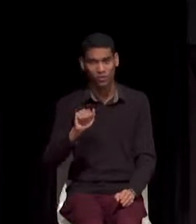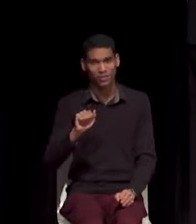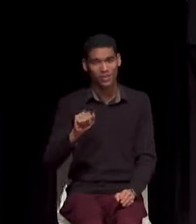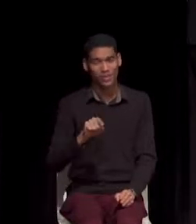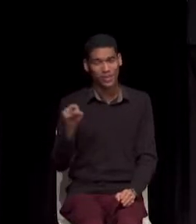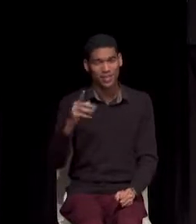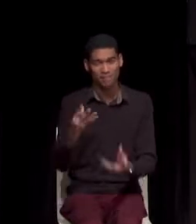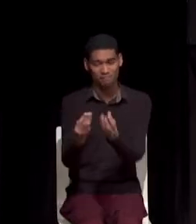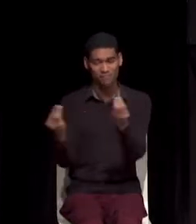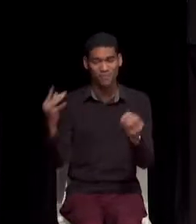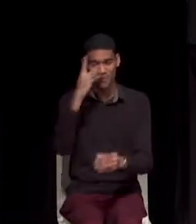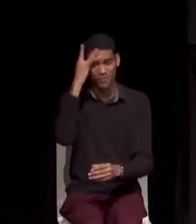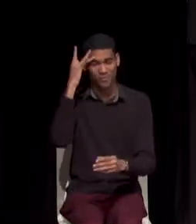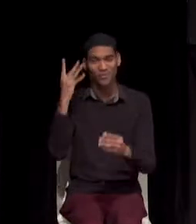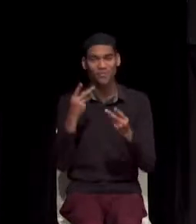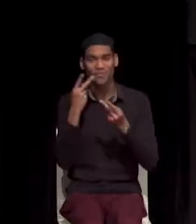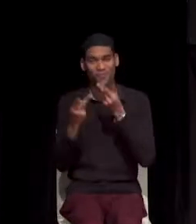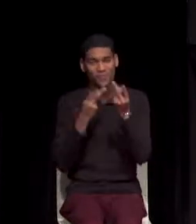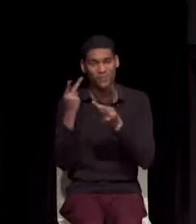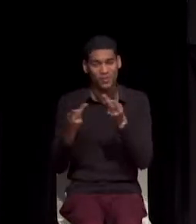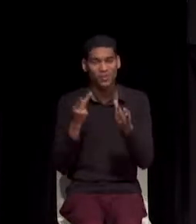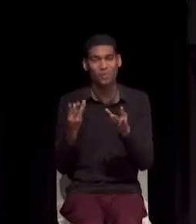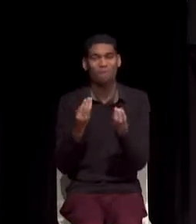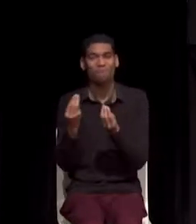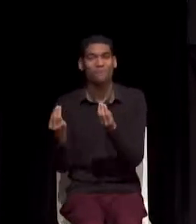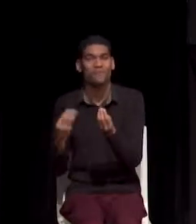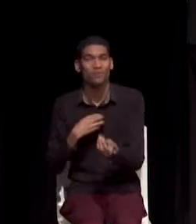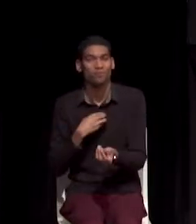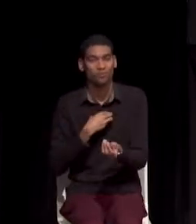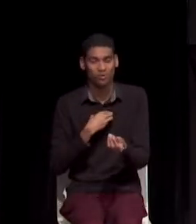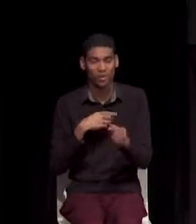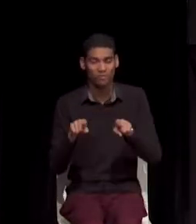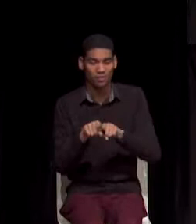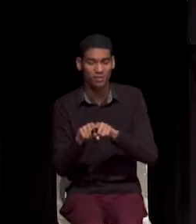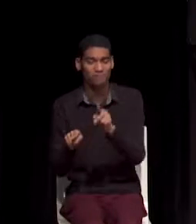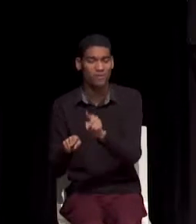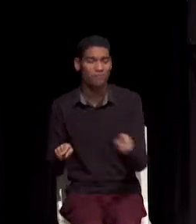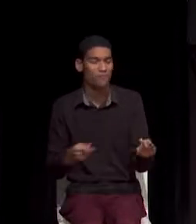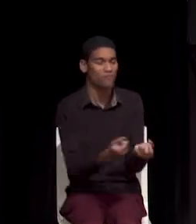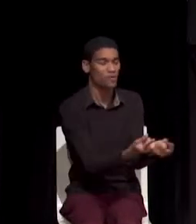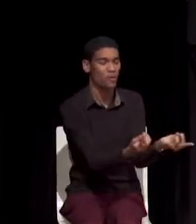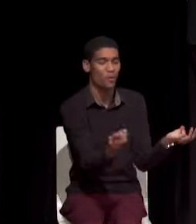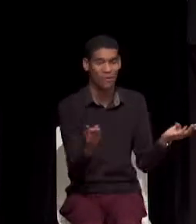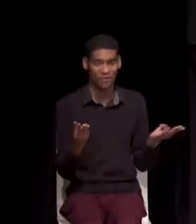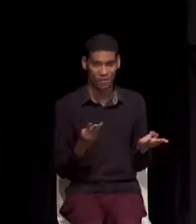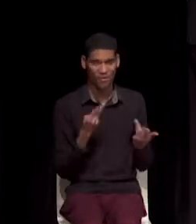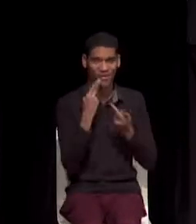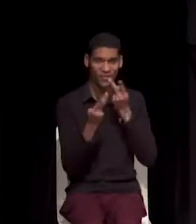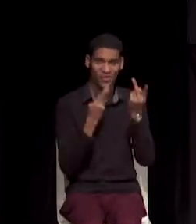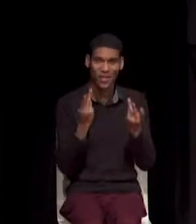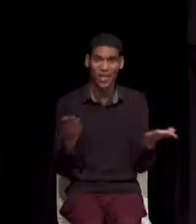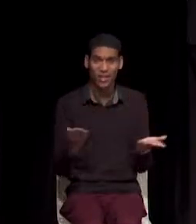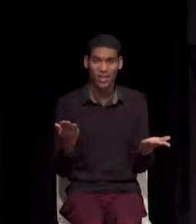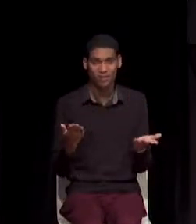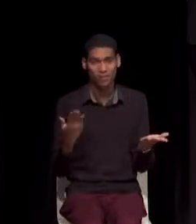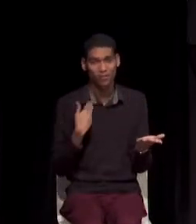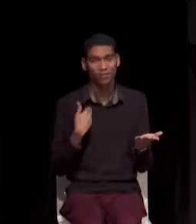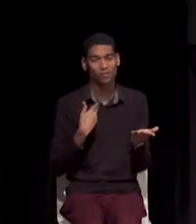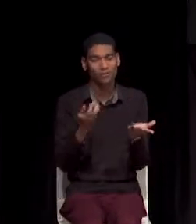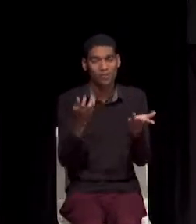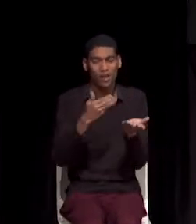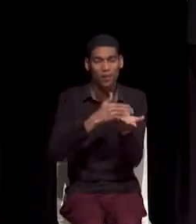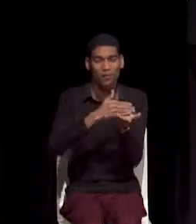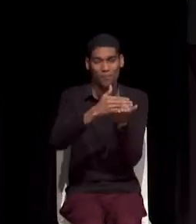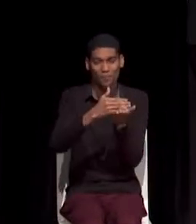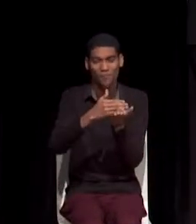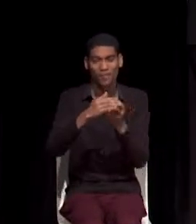sobre a expertise delas, como vários outros professores, e a gente está querendo lançar esse programa no Museu